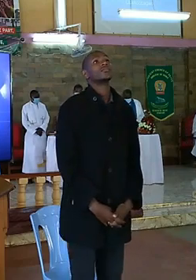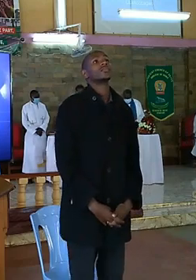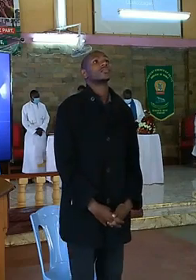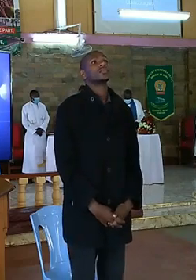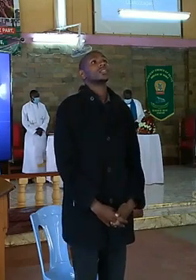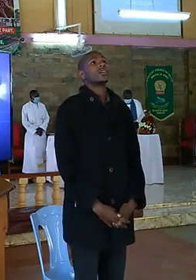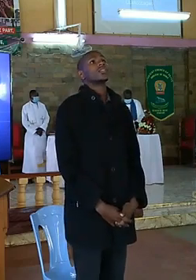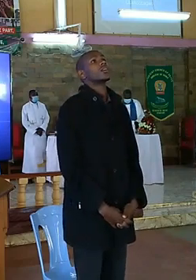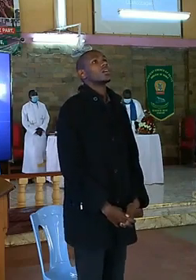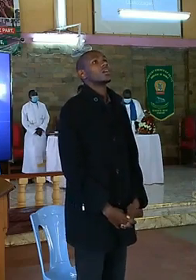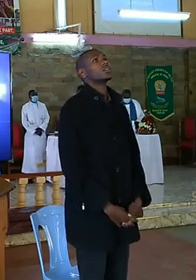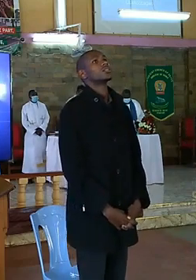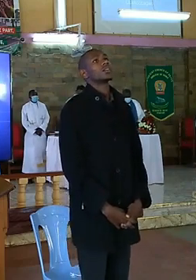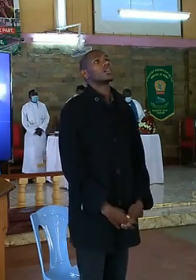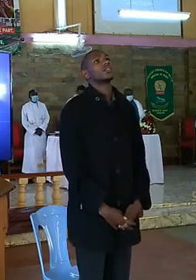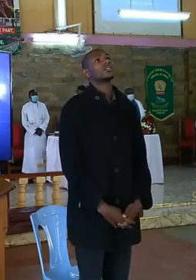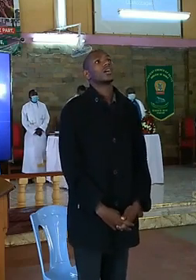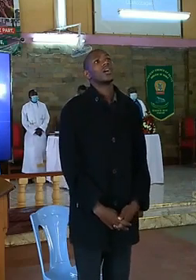to